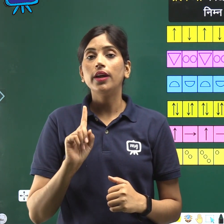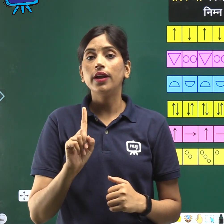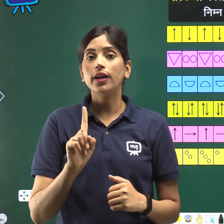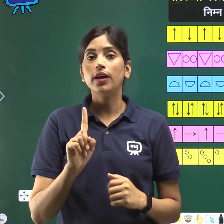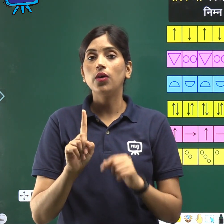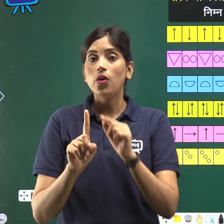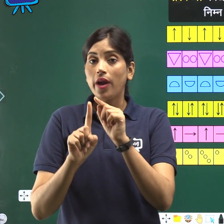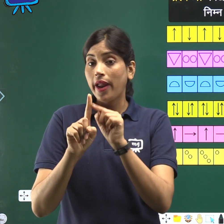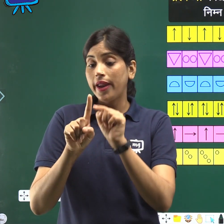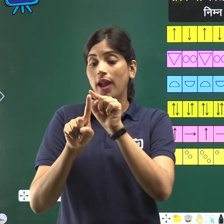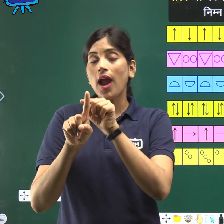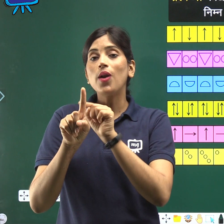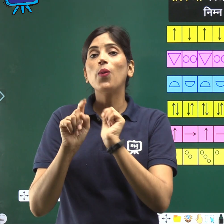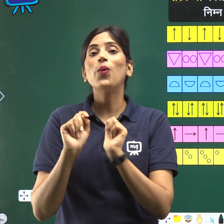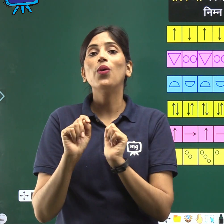एक एरो